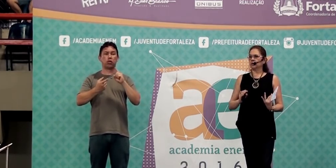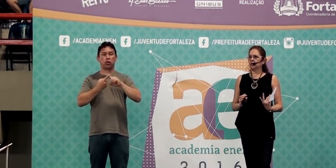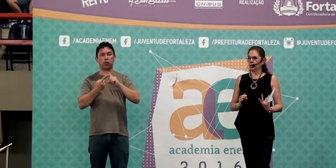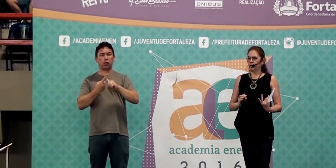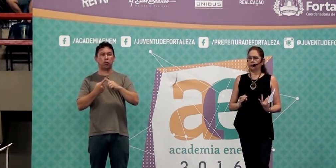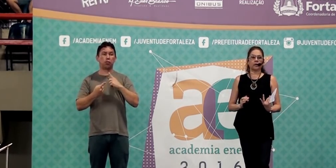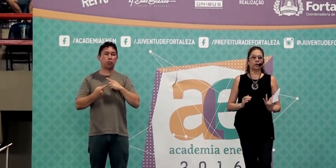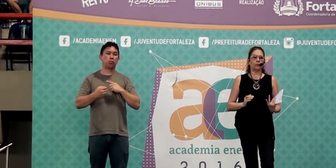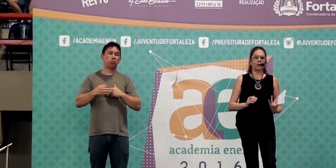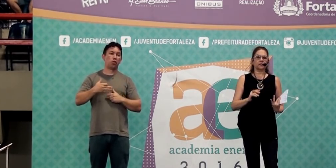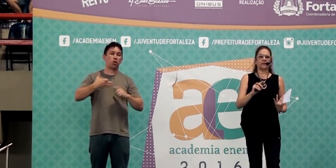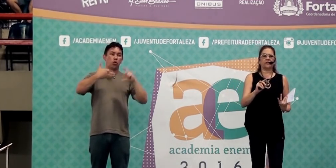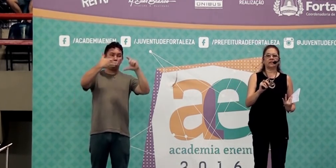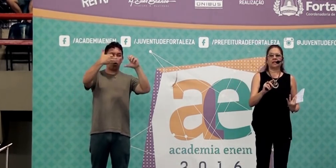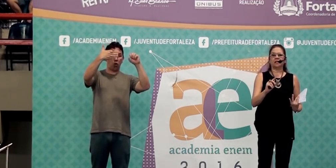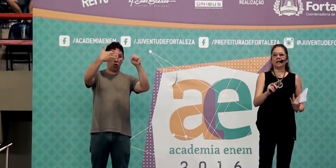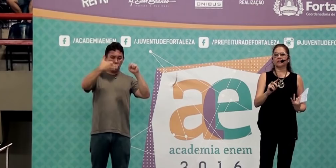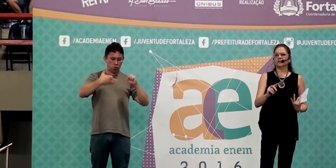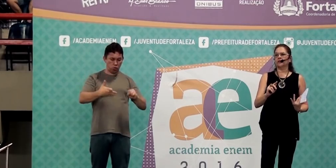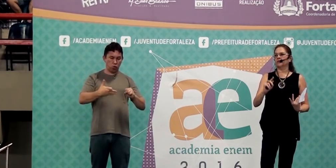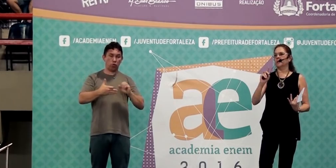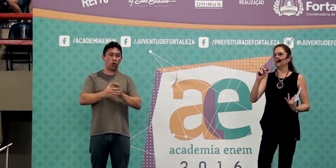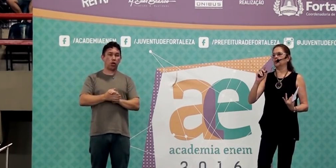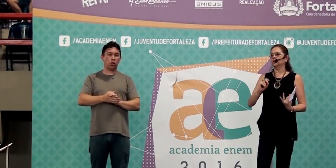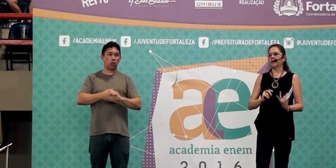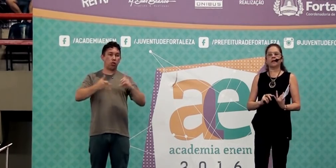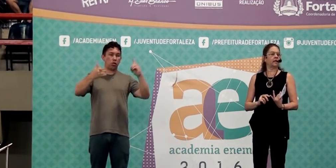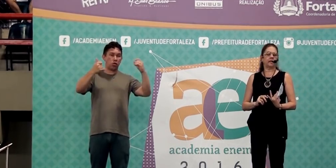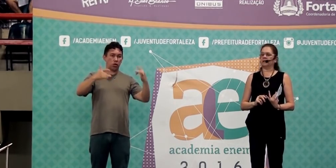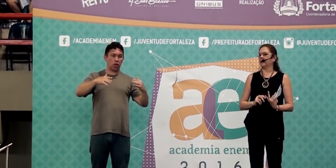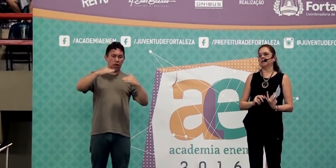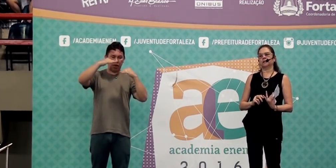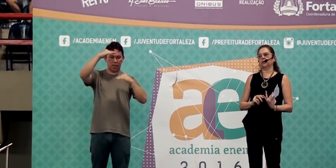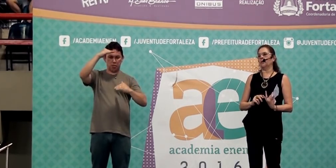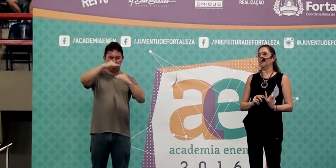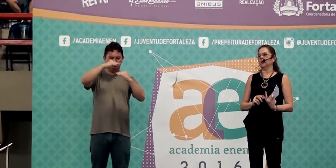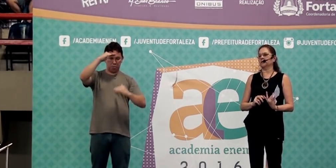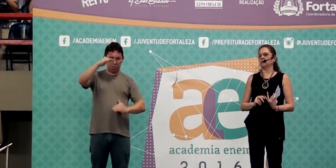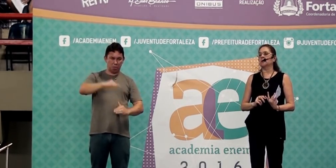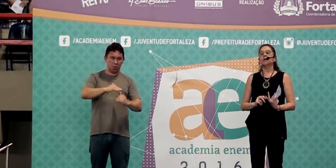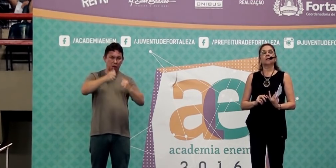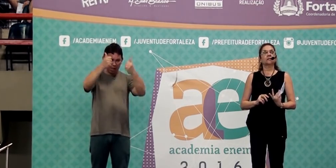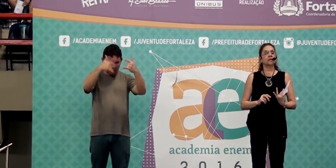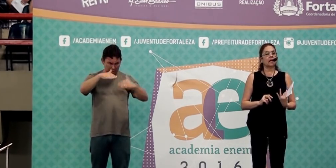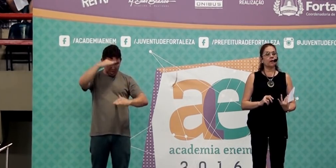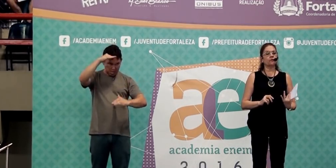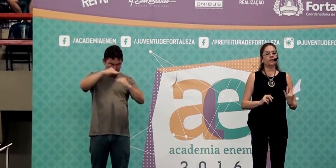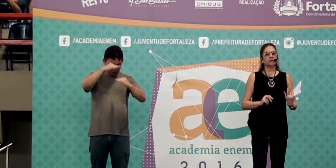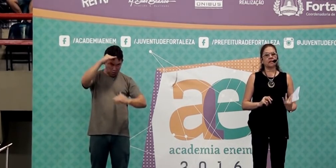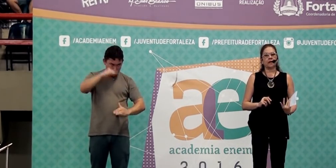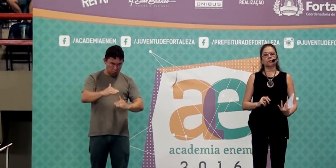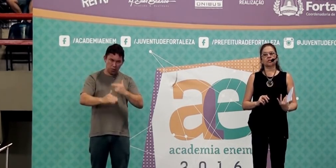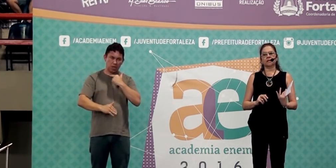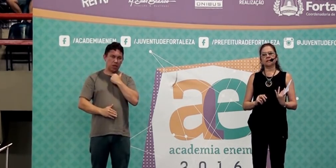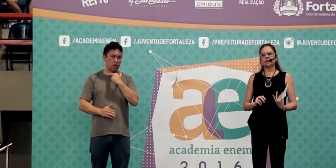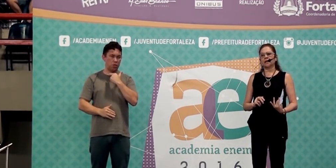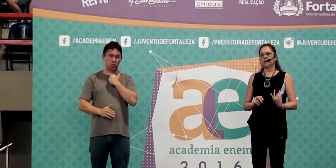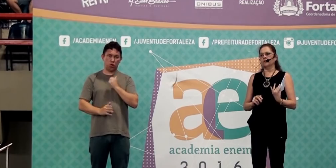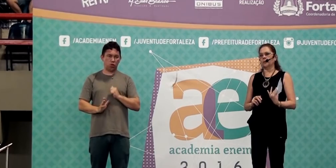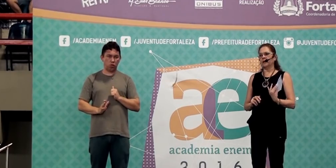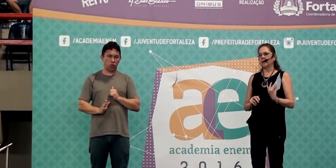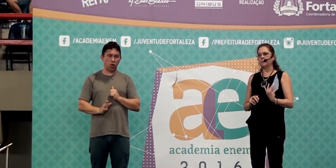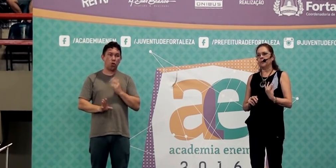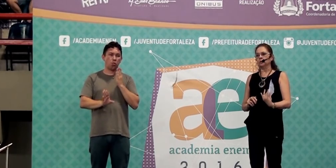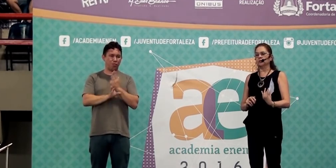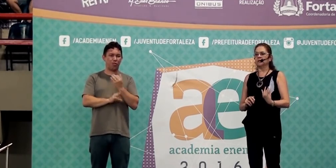fazer 2 de 8. O que eu não posso é fazer desenvolvimento com 3 linhas. Aí isso eu não posso. Se eu fizer, eu já sei